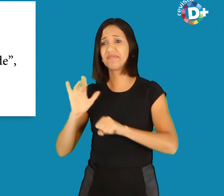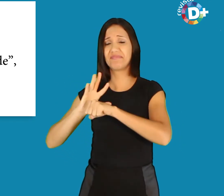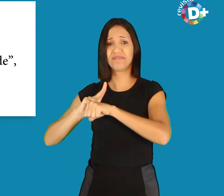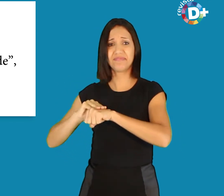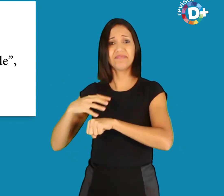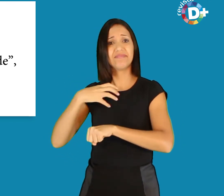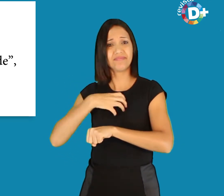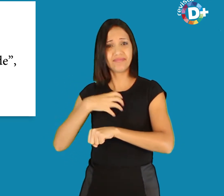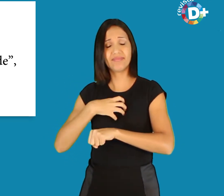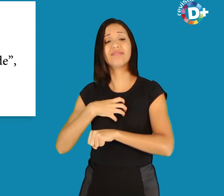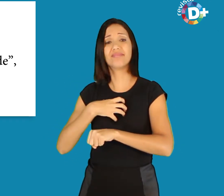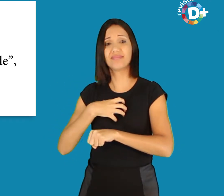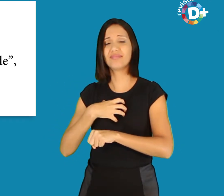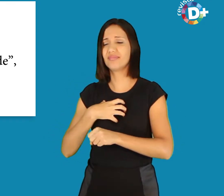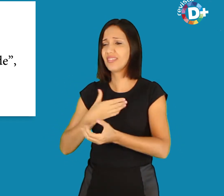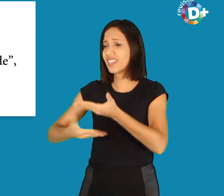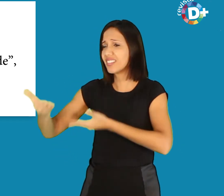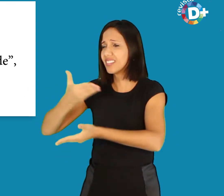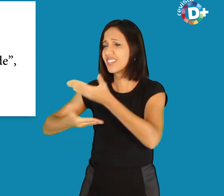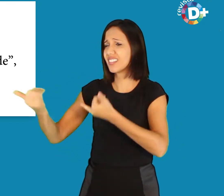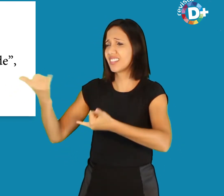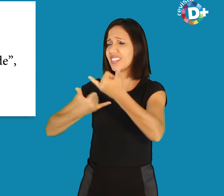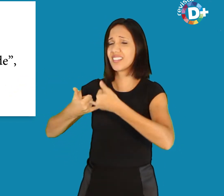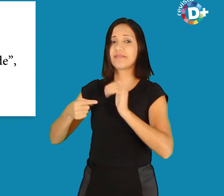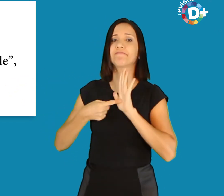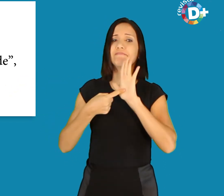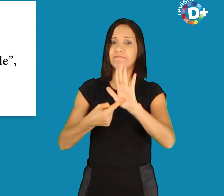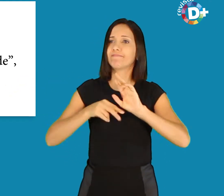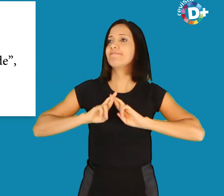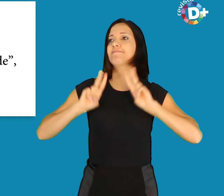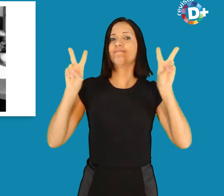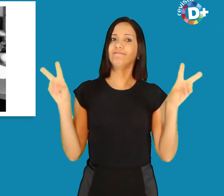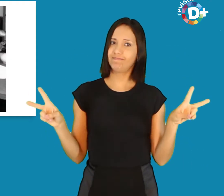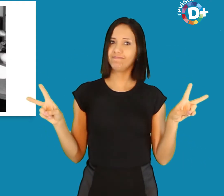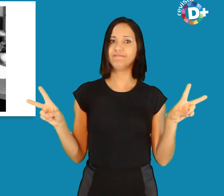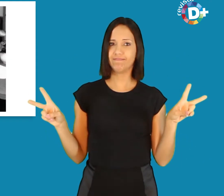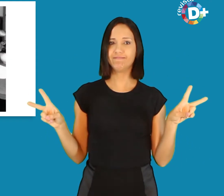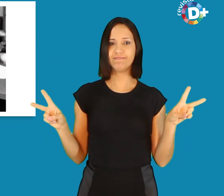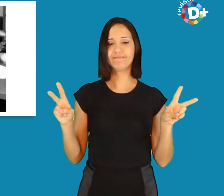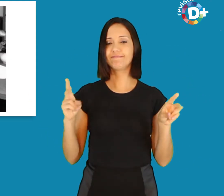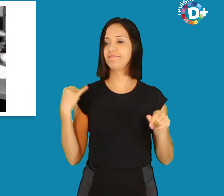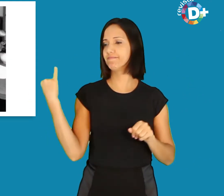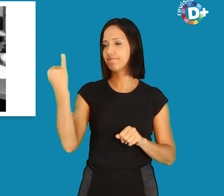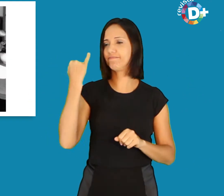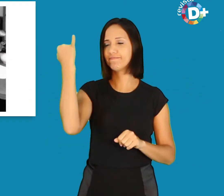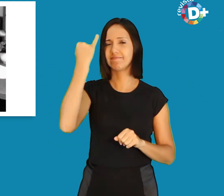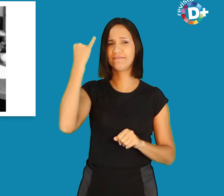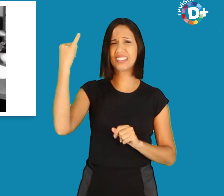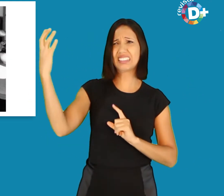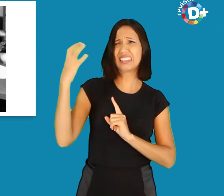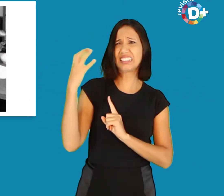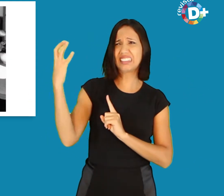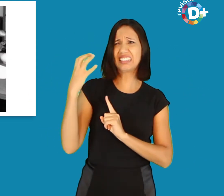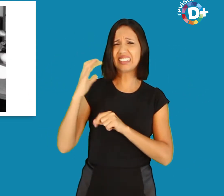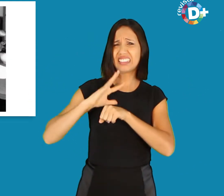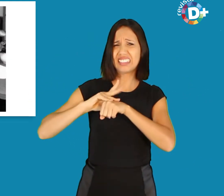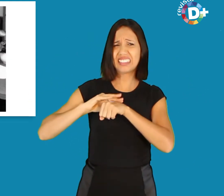de vida ao paciente cita dois casos primeiro hawking ela tinha uma cabeça esplêndida